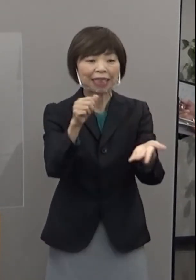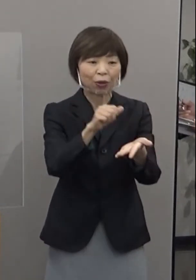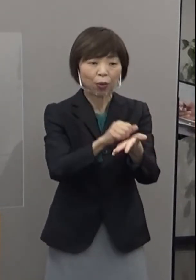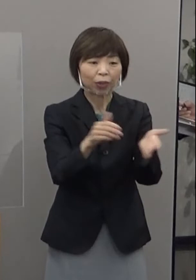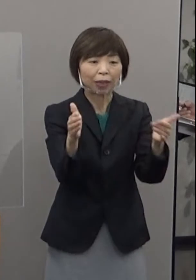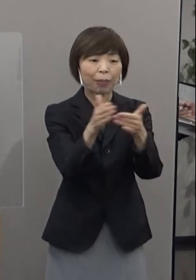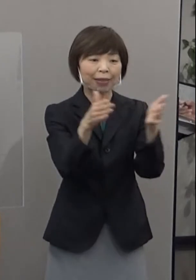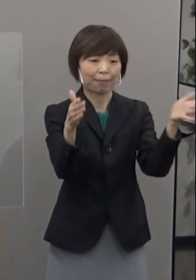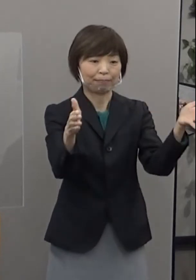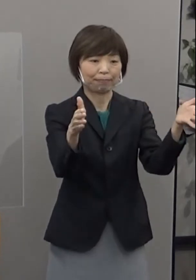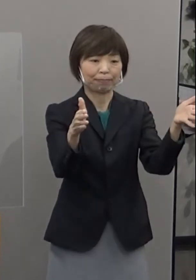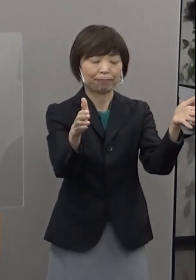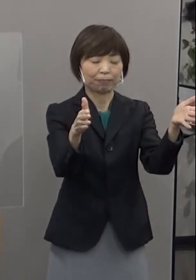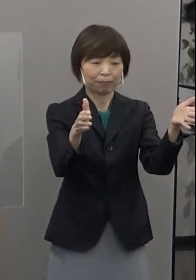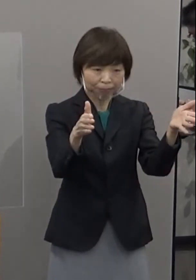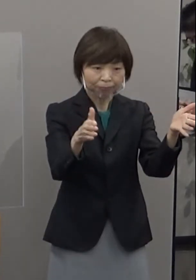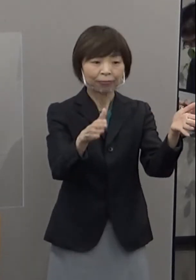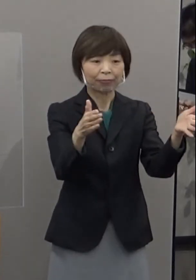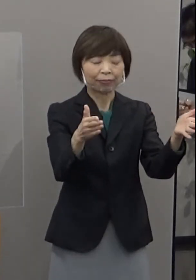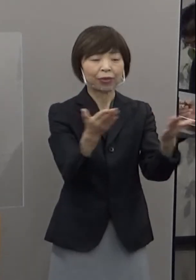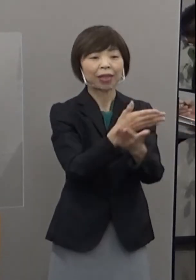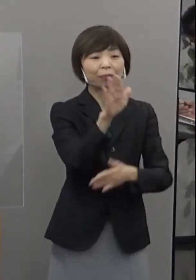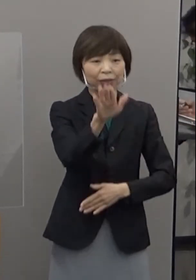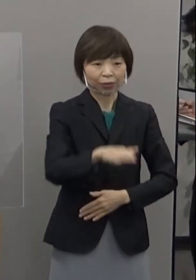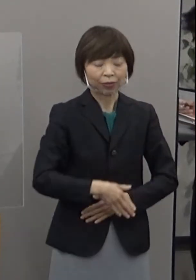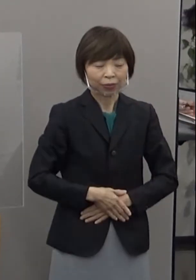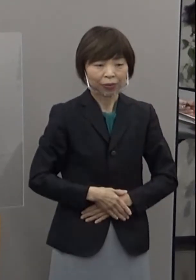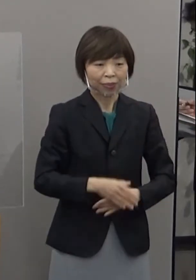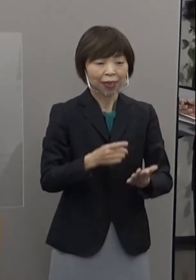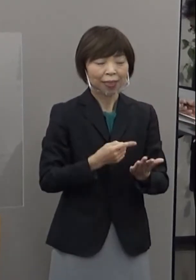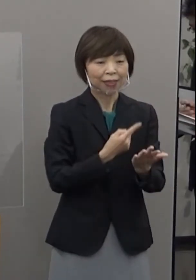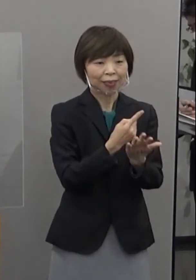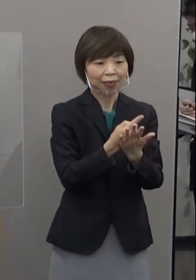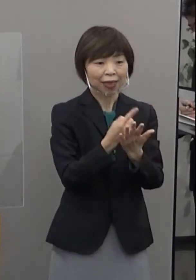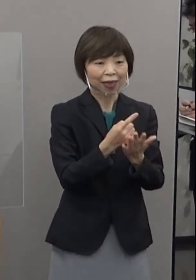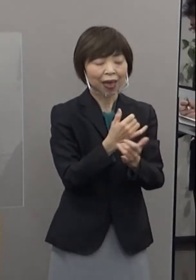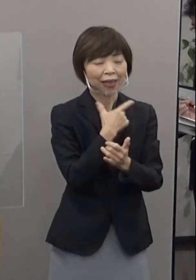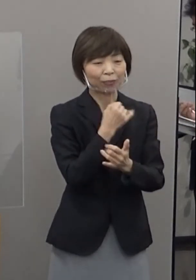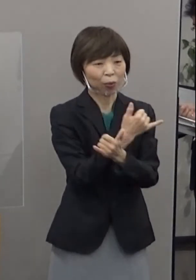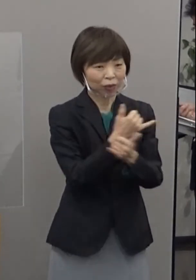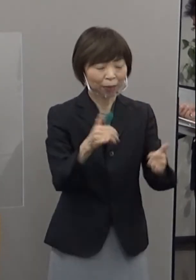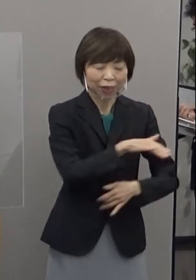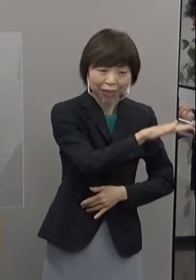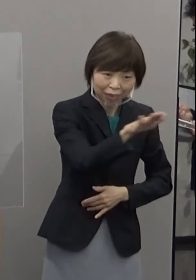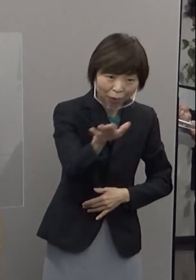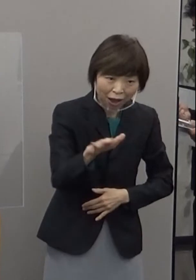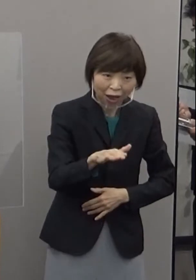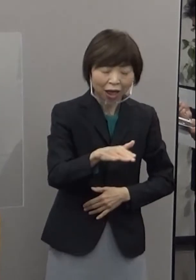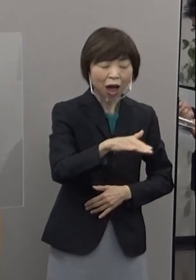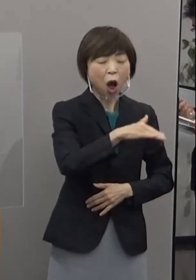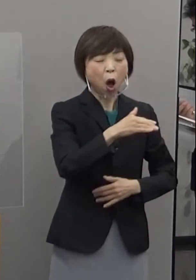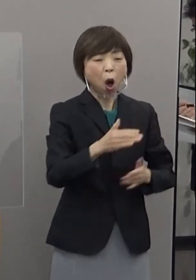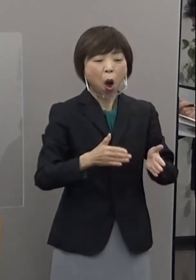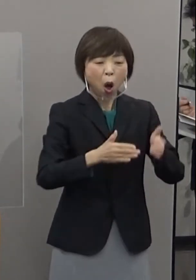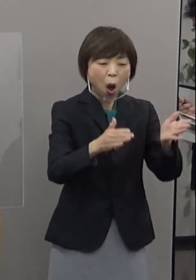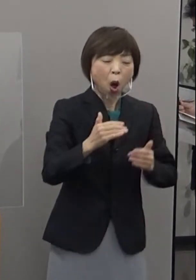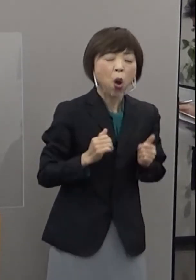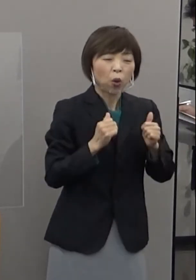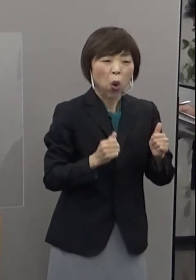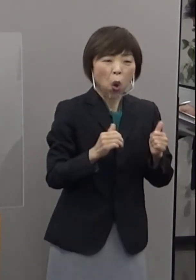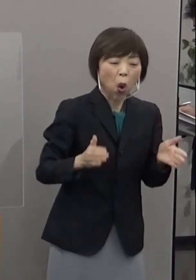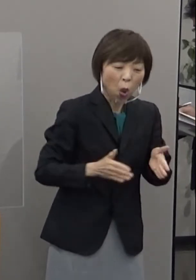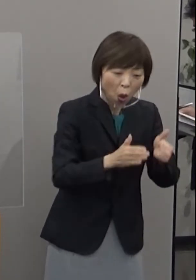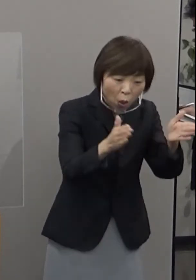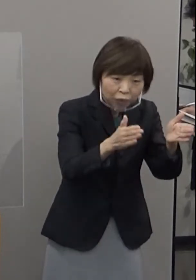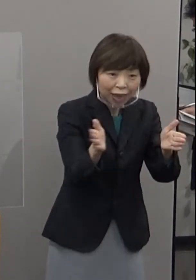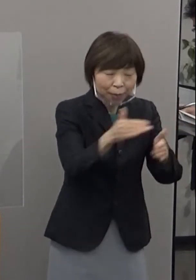となります。参加者の皆様にはコースから望む風光明媚な景